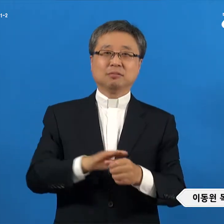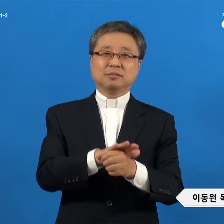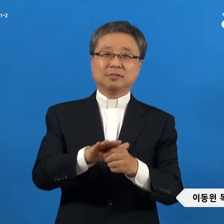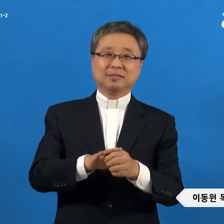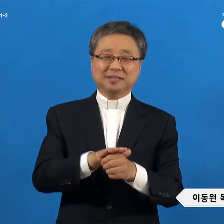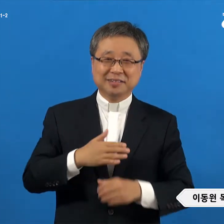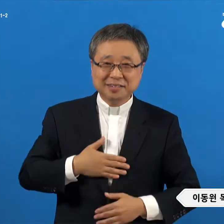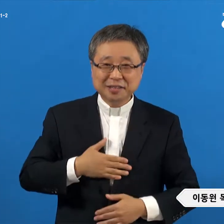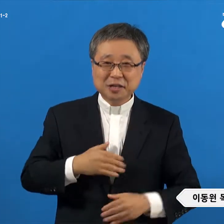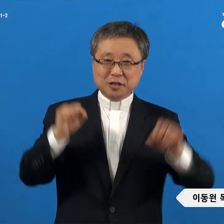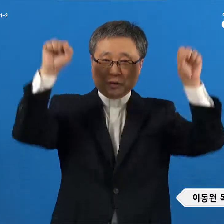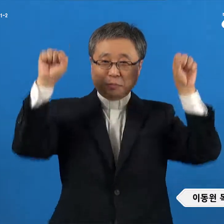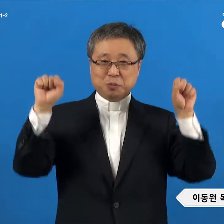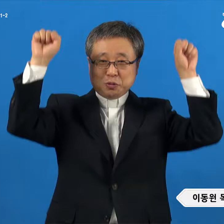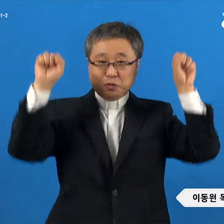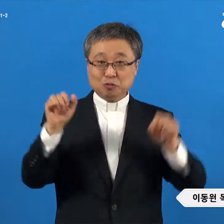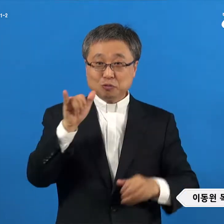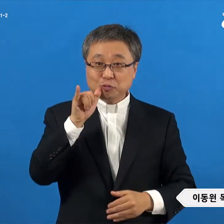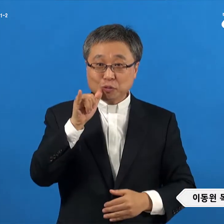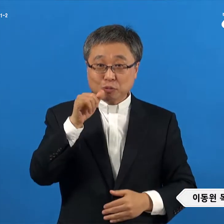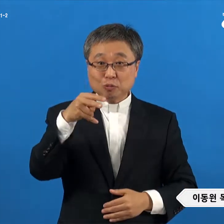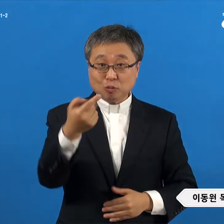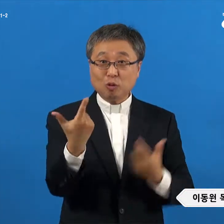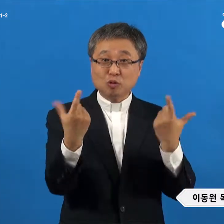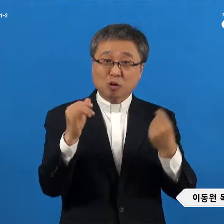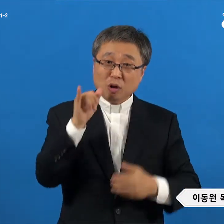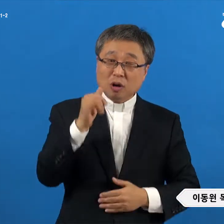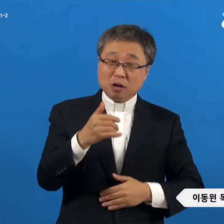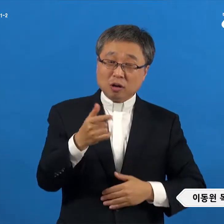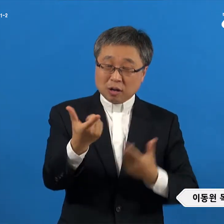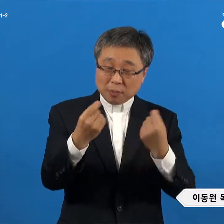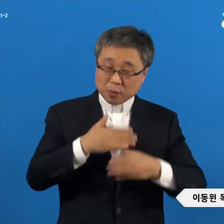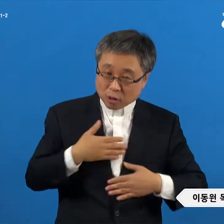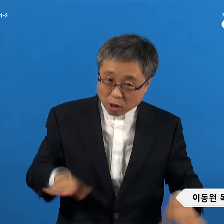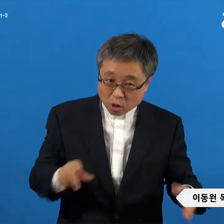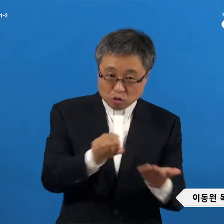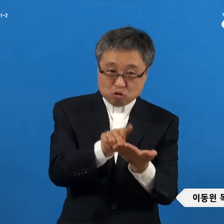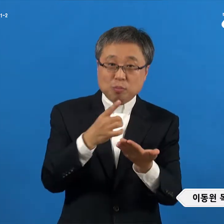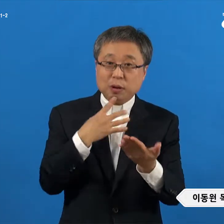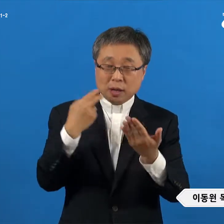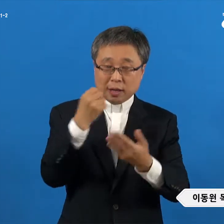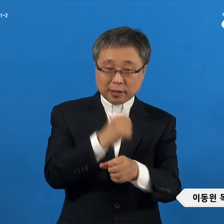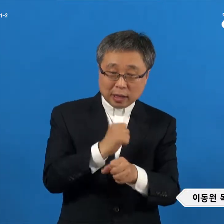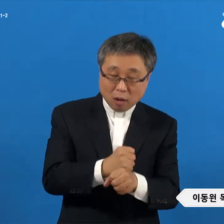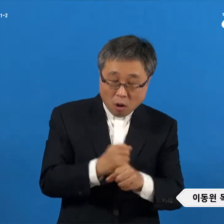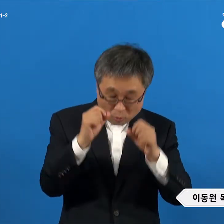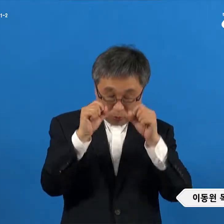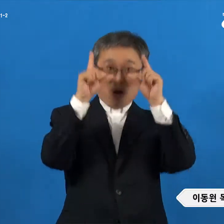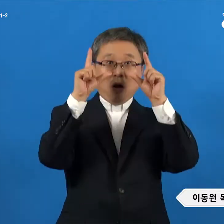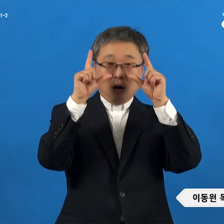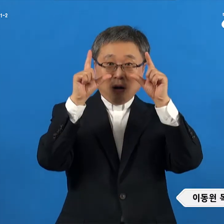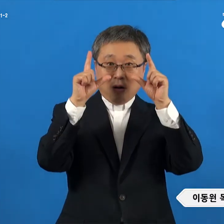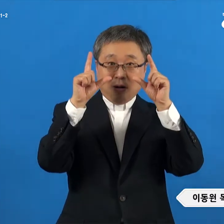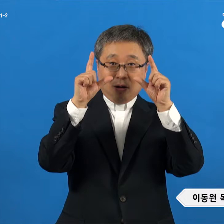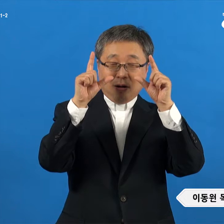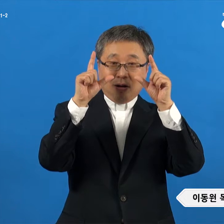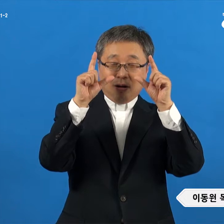스포츠 중독도 중독입니다. 예. 그렇게 피곤하게 자다가도 축구만 한 다음에 한밤중에 벌떡 일어서요. 당신 아니?